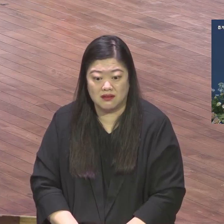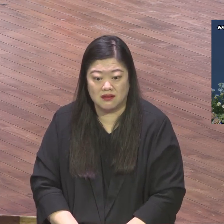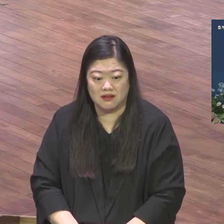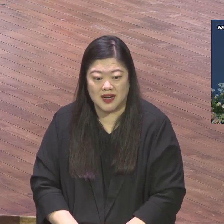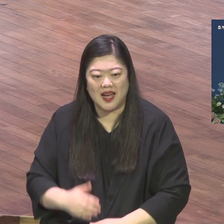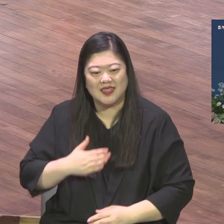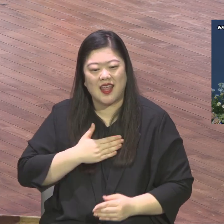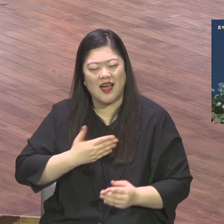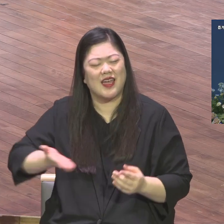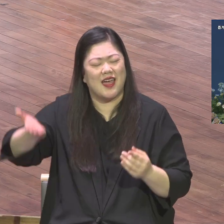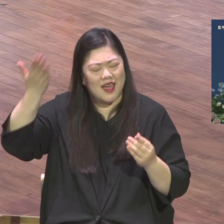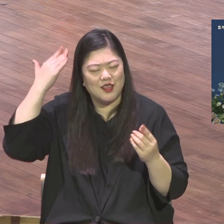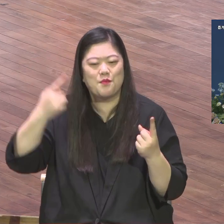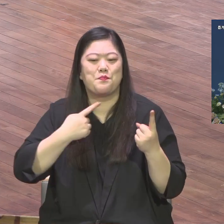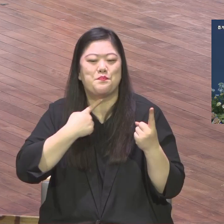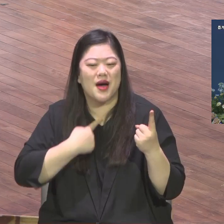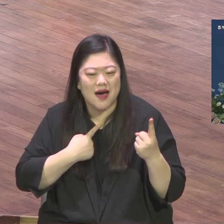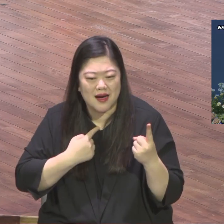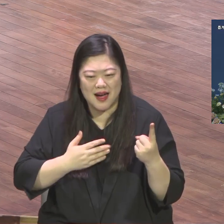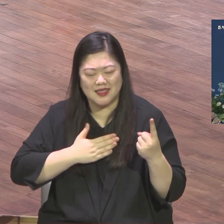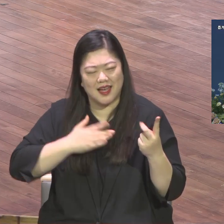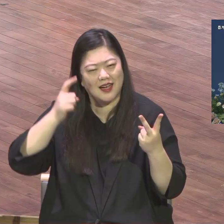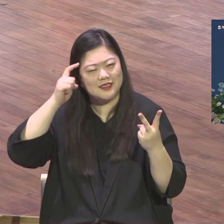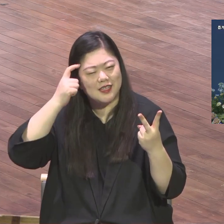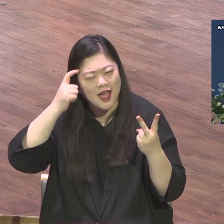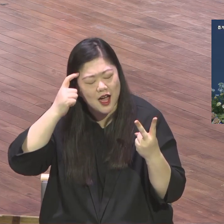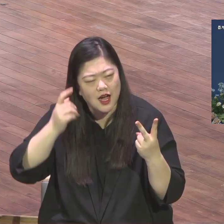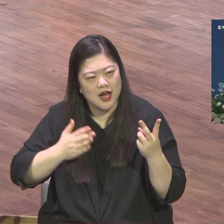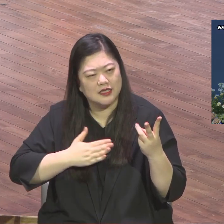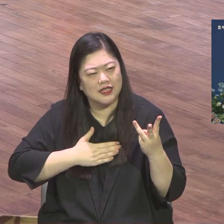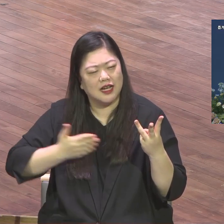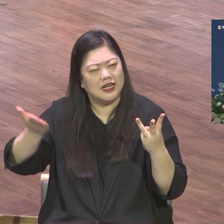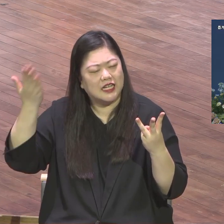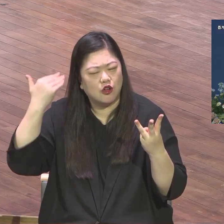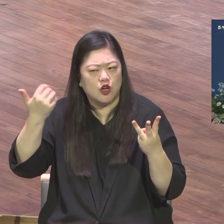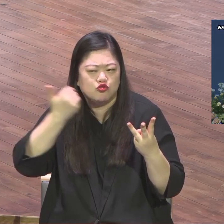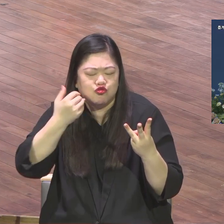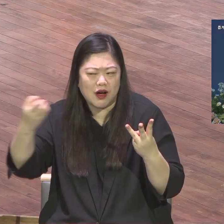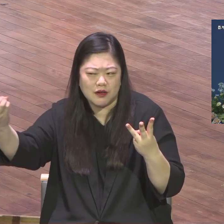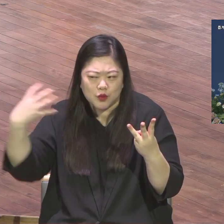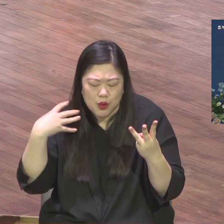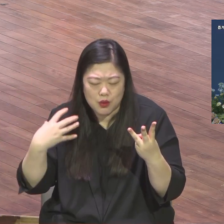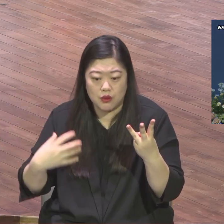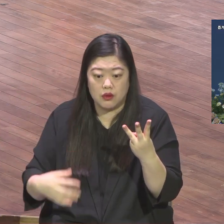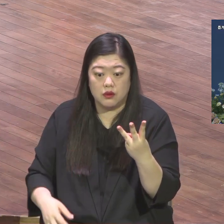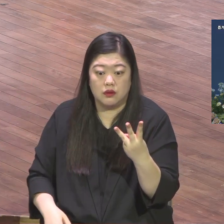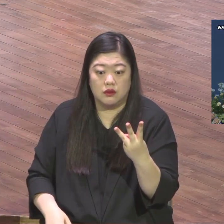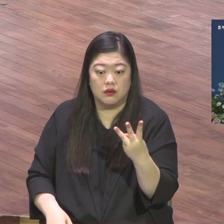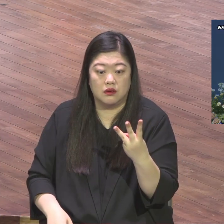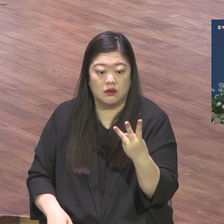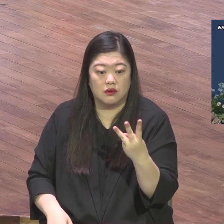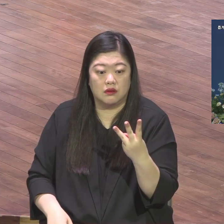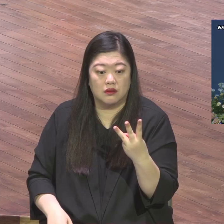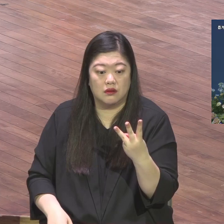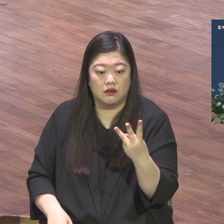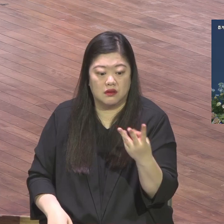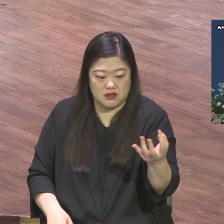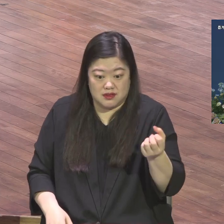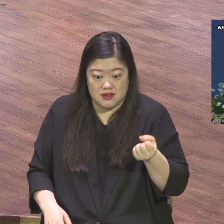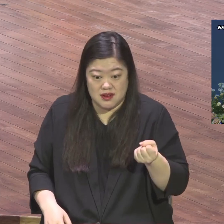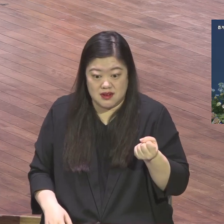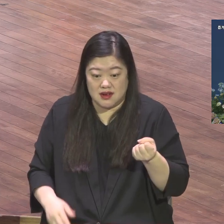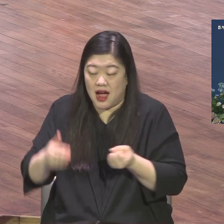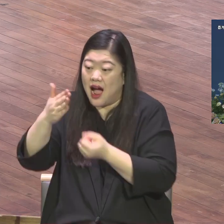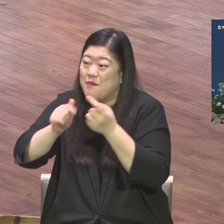생각, 자기 경험으로 살지 말씀에 의해서 말씀에 전혀 상관없습니다.